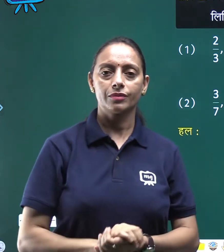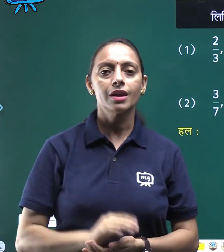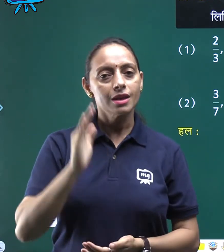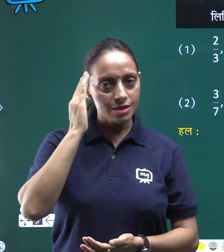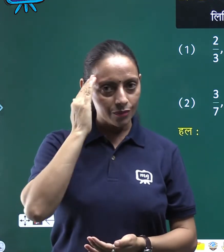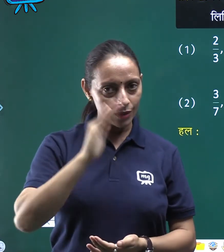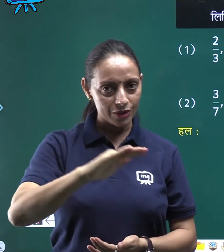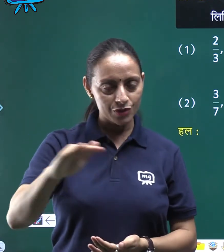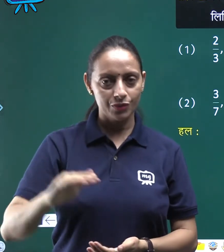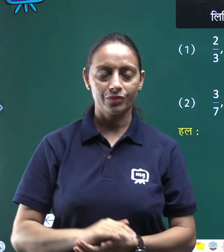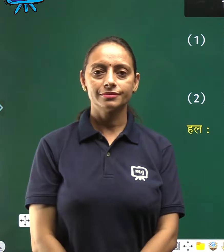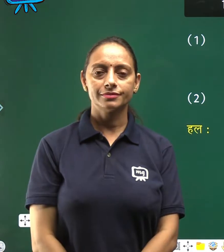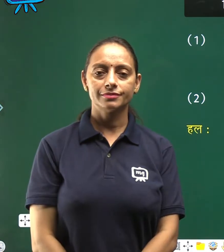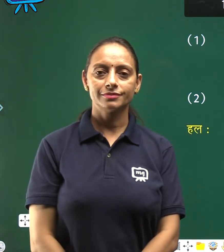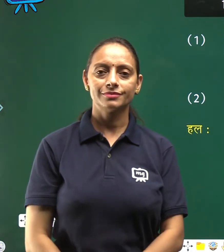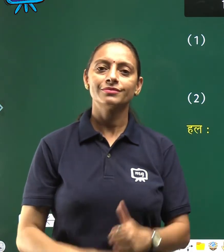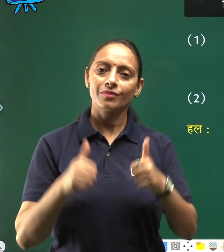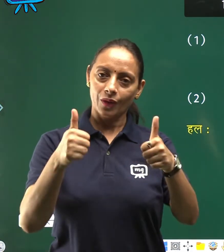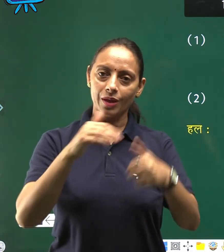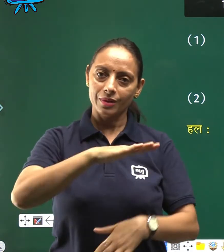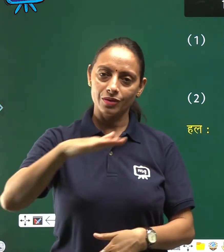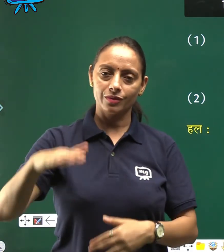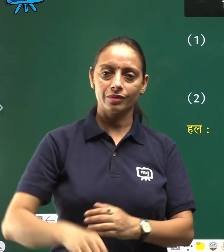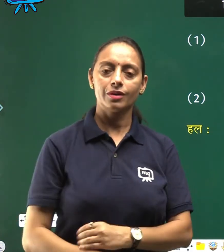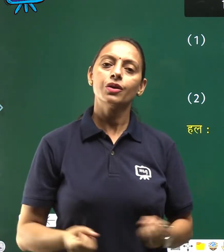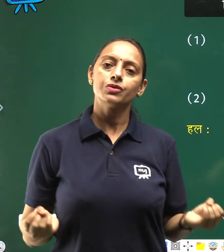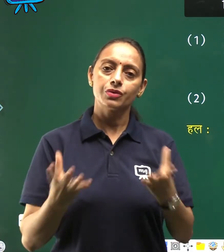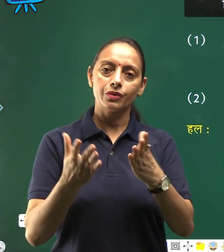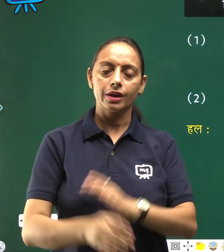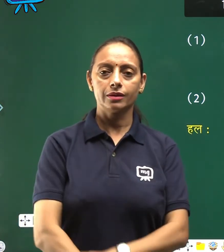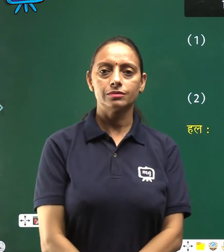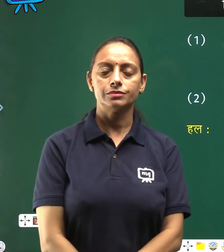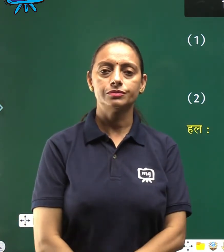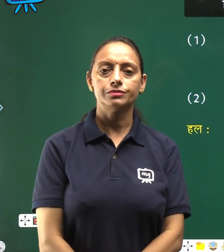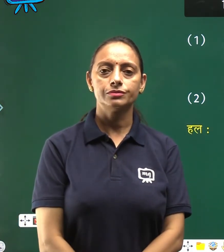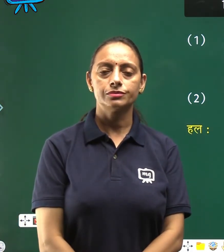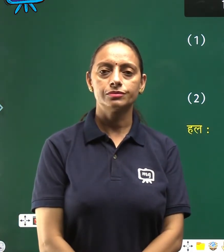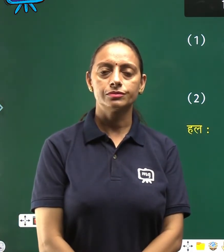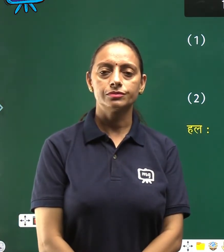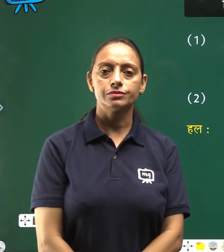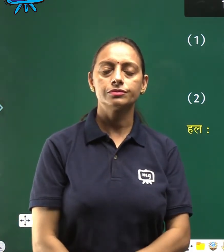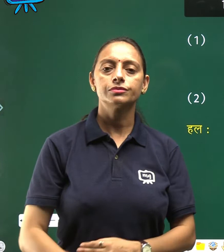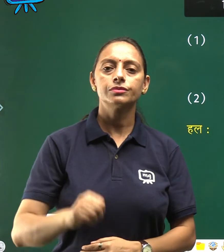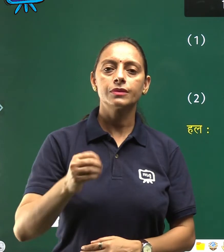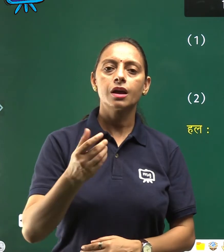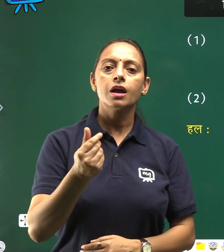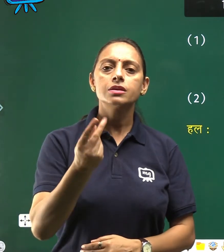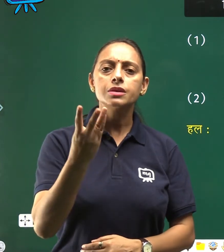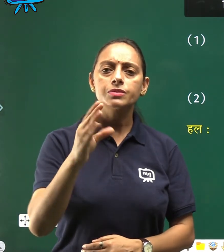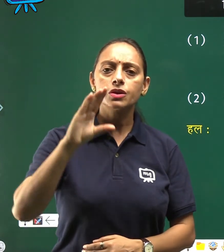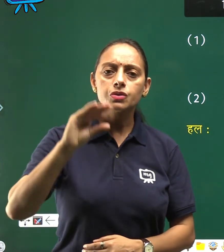समझ में आए बच्चों? ठीक है बच्चों, शुरू करें। सबसे छोटी संख्या कौन सी